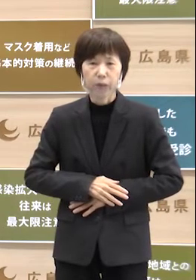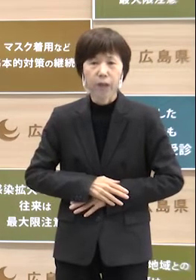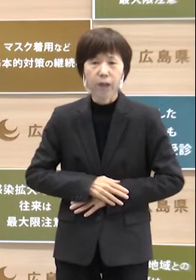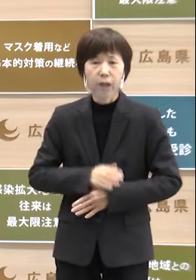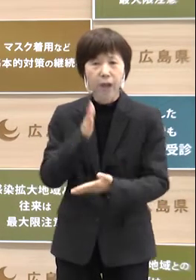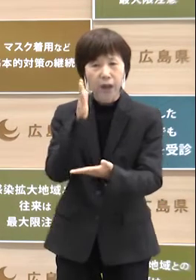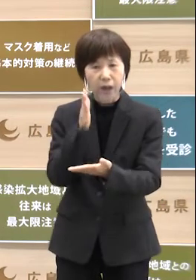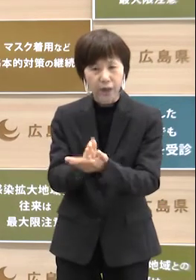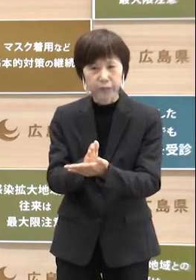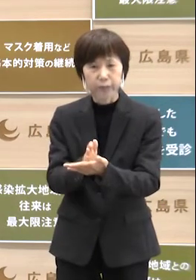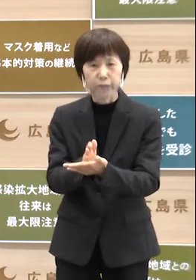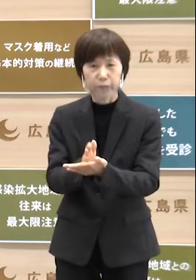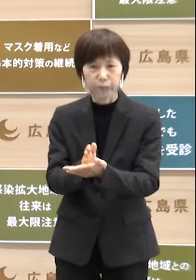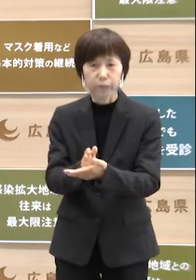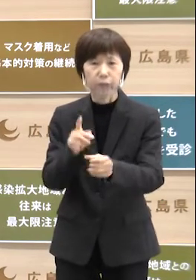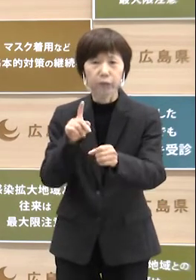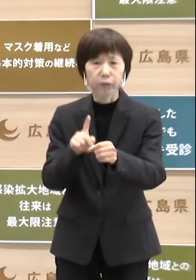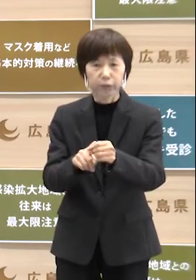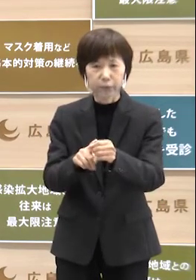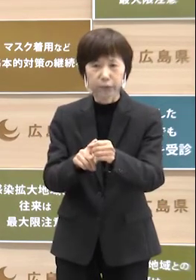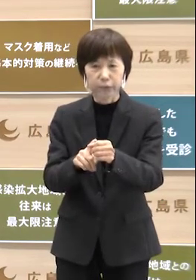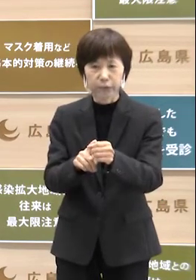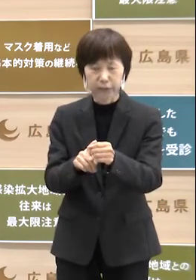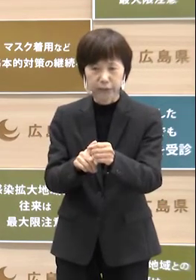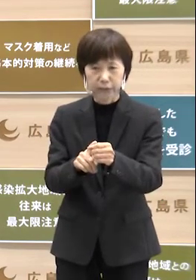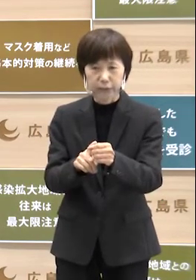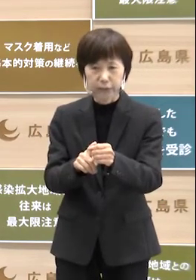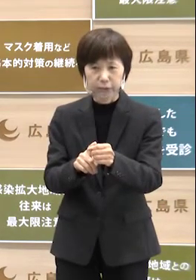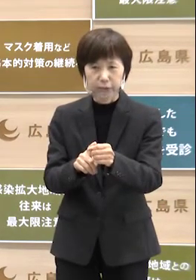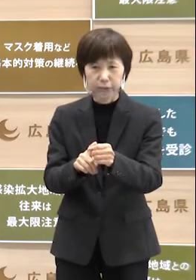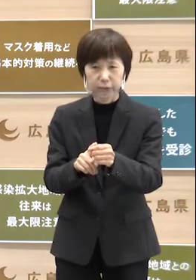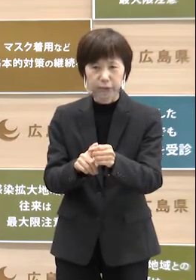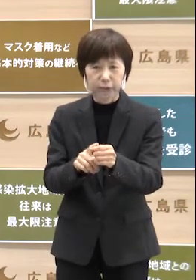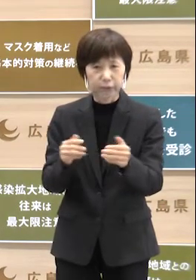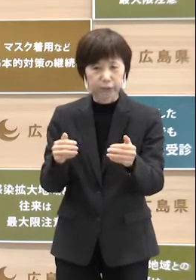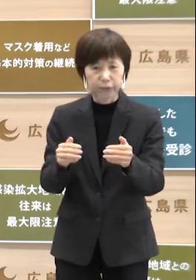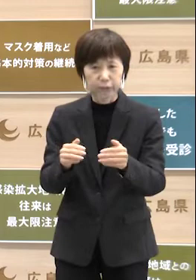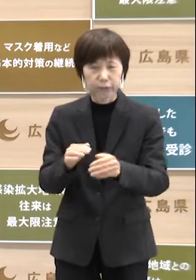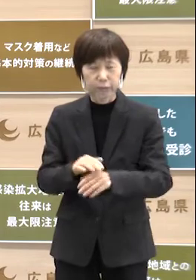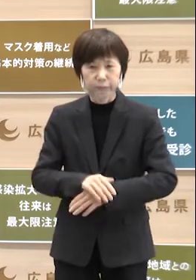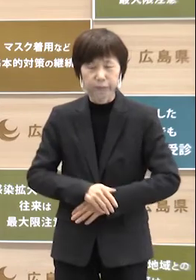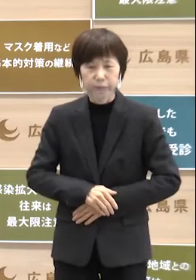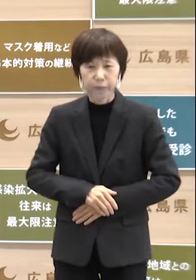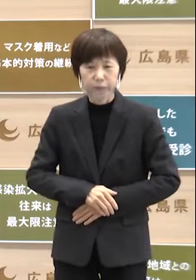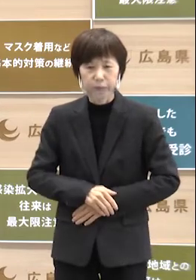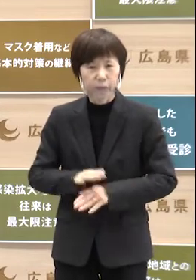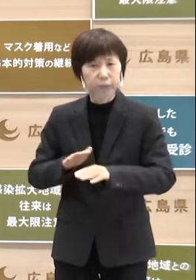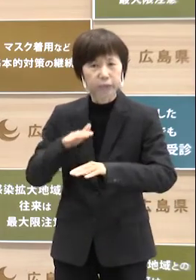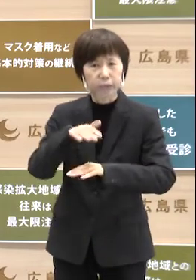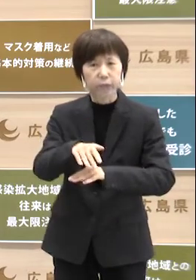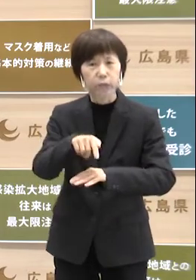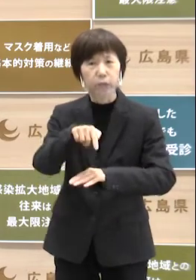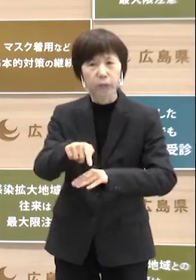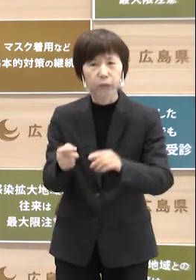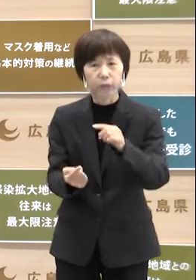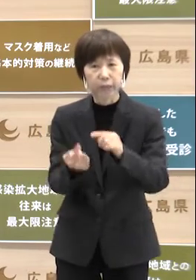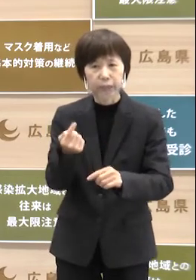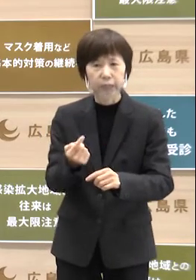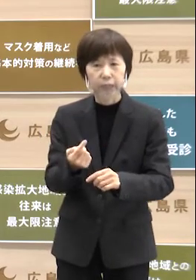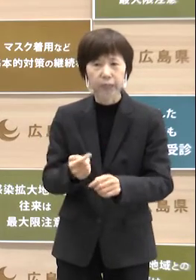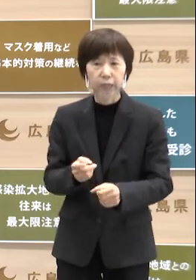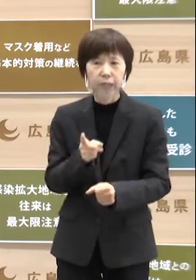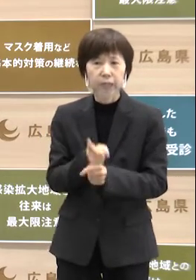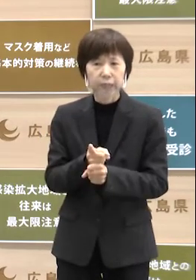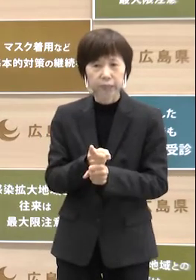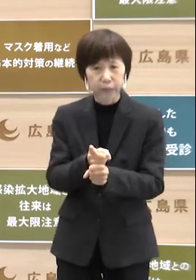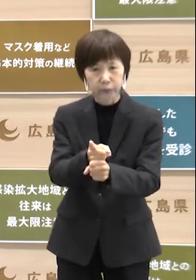つてないほど厳しい時代になっていると思っています。この度の侵攻契機にですね、核兵器の存在その